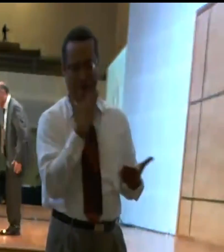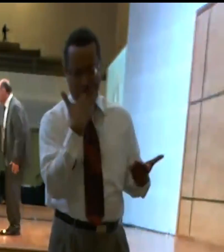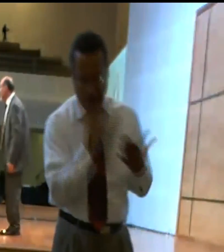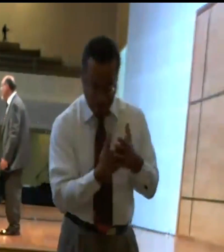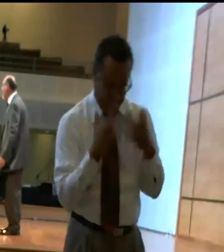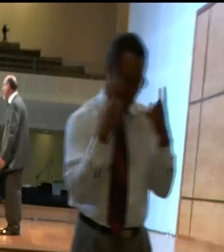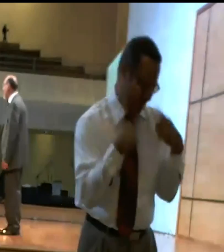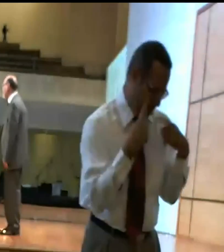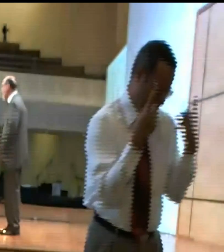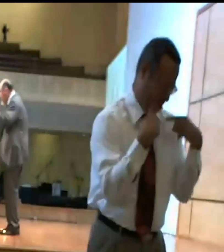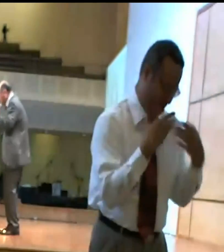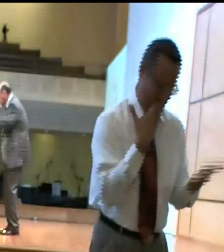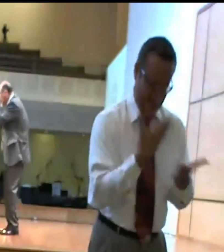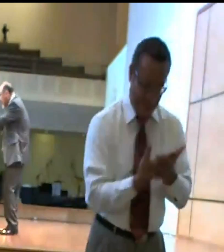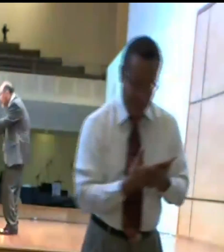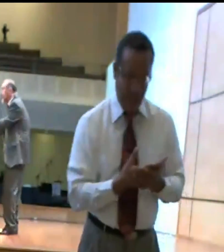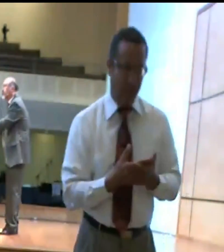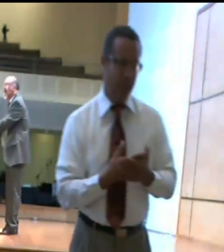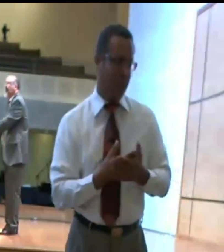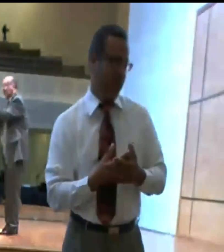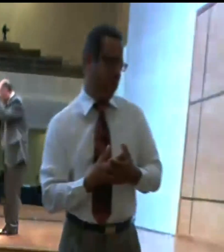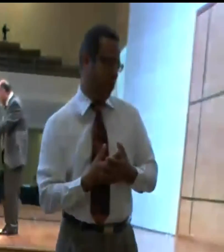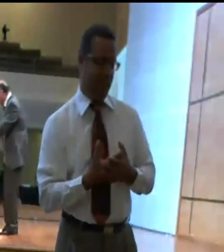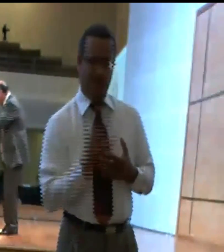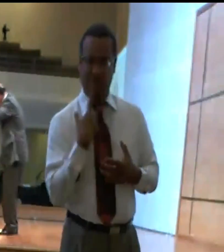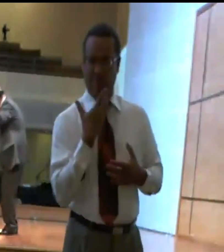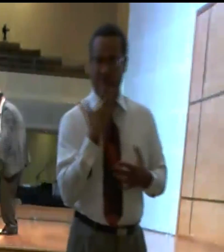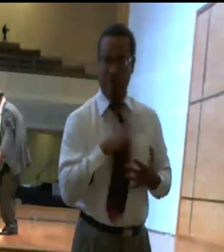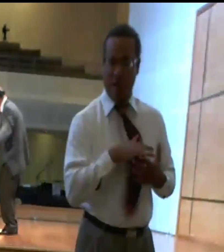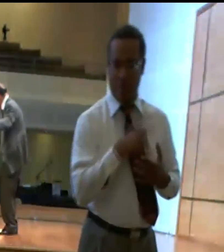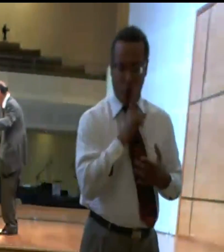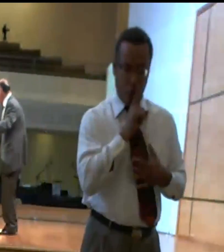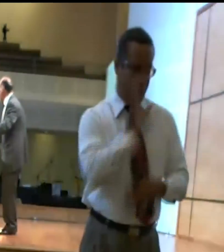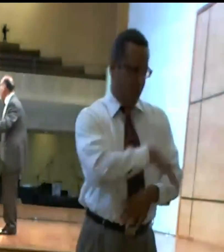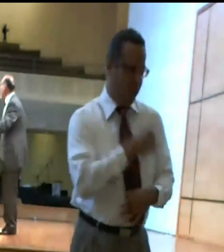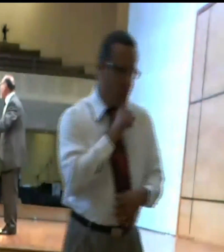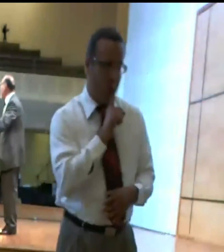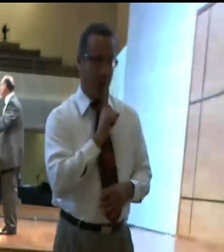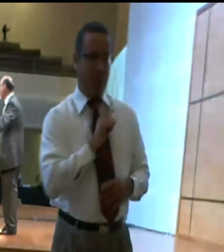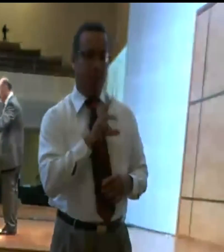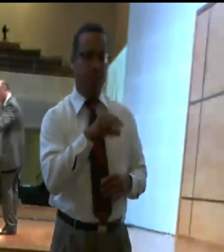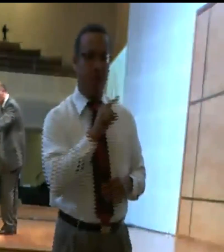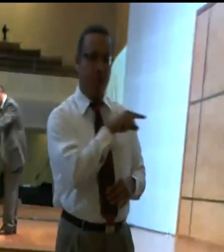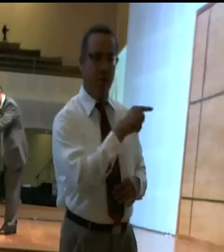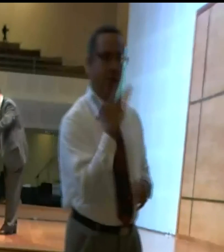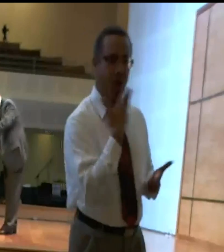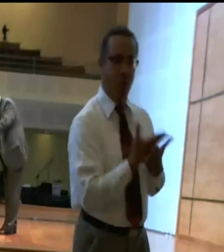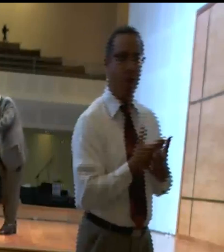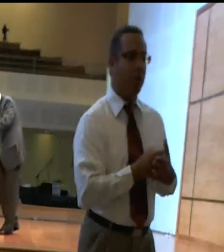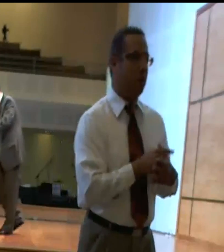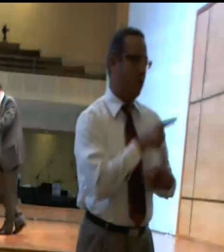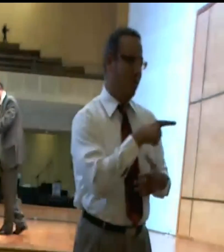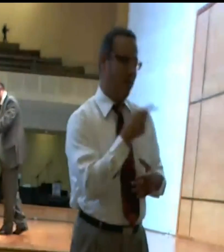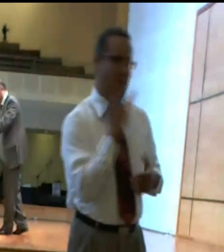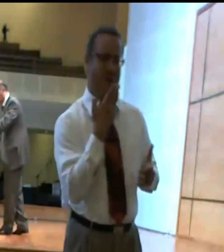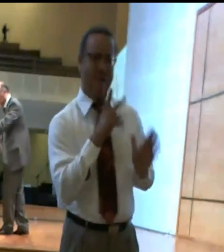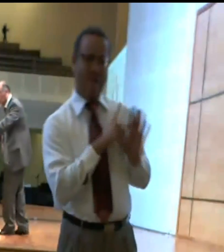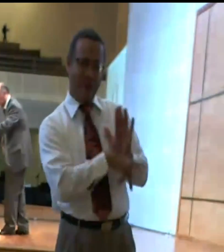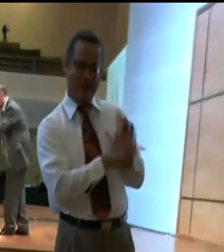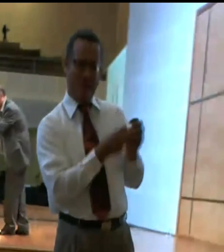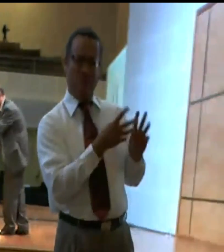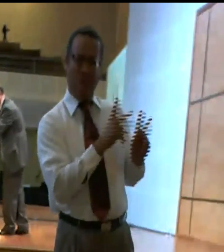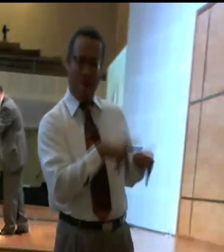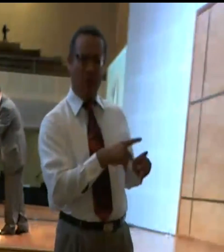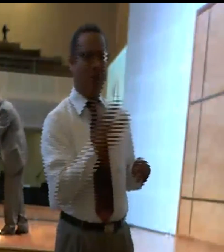vanidad. Yo he visto inicuos enterrados con honra. Versículo 11: por